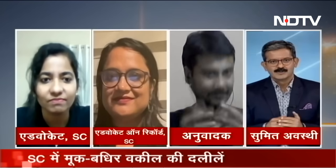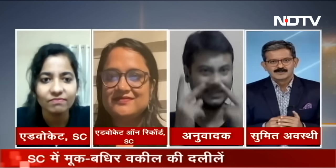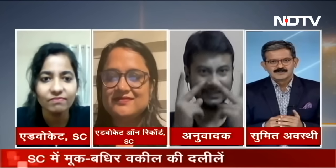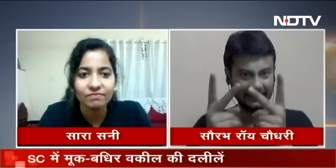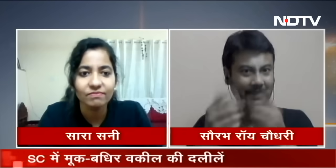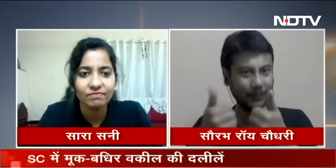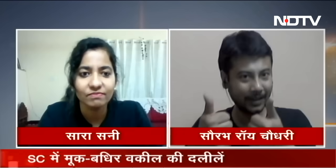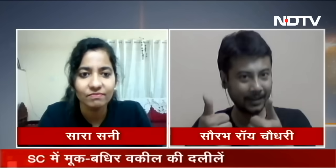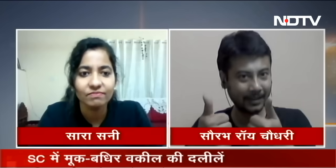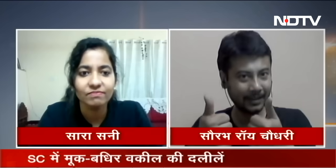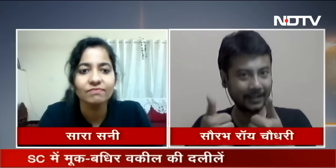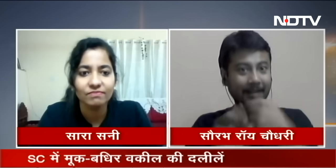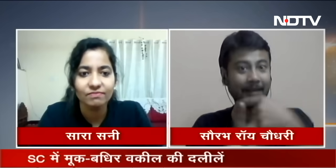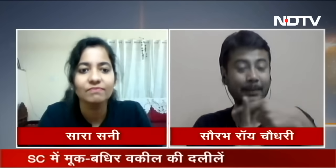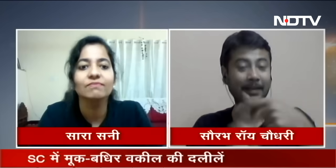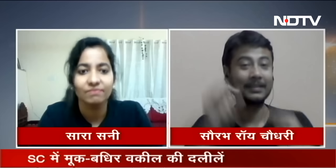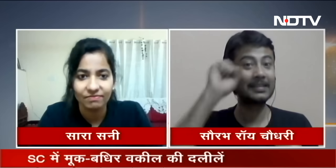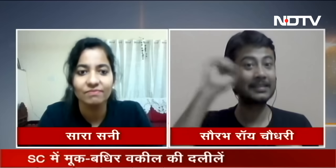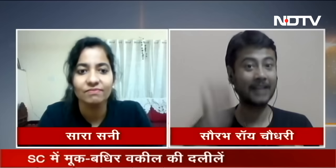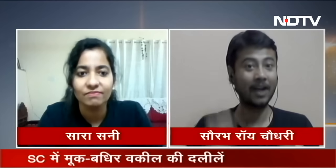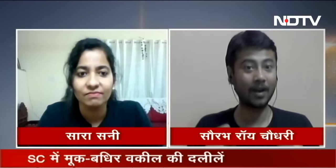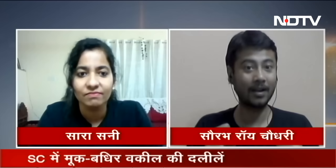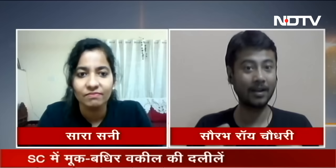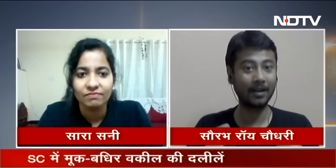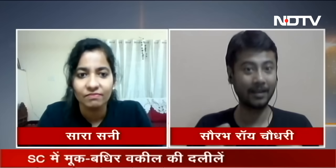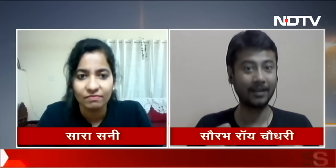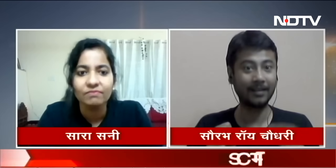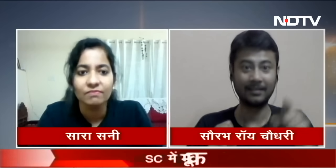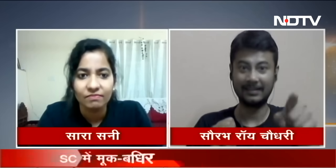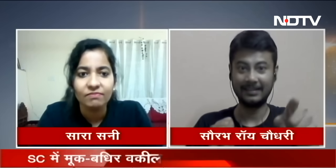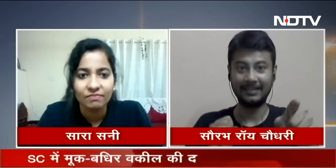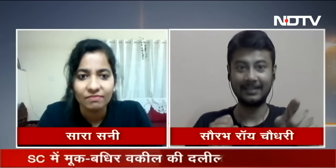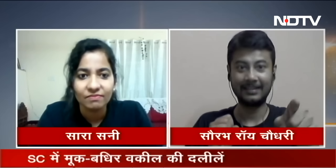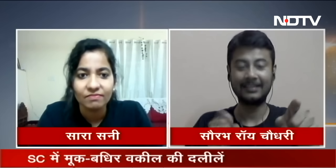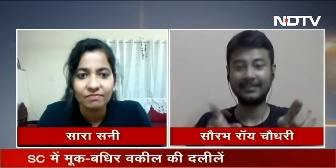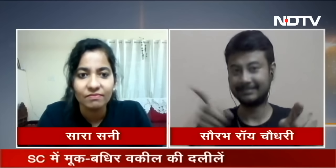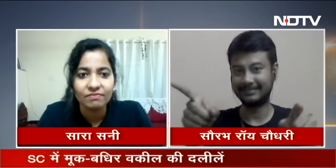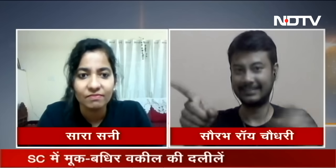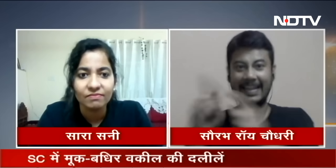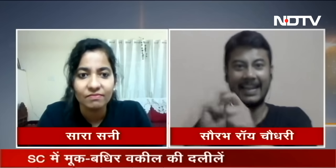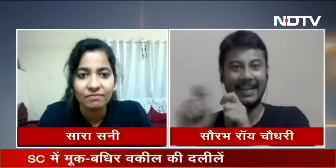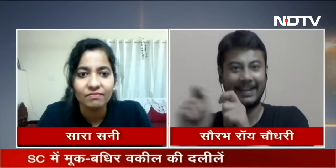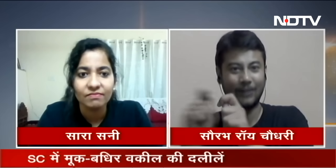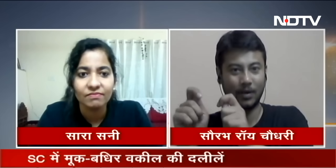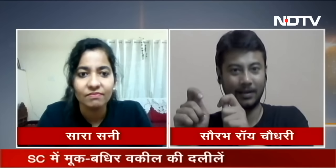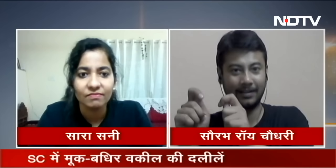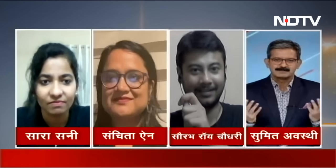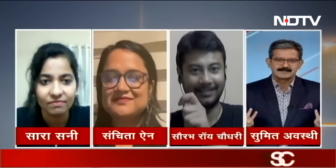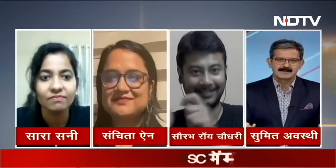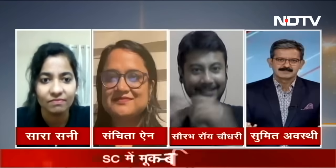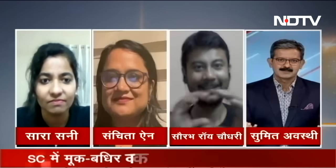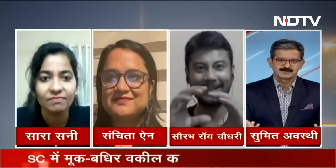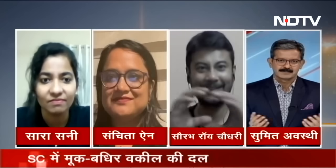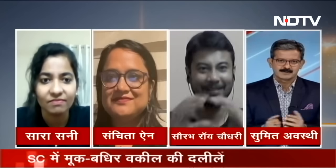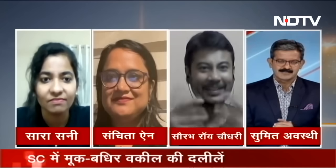को, हम जो पूछेंगे सारा से वो सौरभ के थ्रू सारा तक पहुंचेंगी, और सारा जो जवाब देंगी वो सौरभ के थ्रू आप